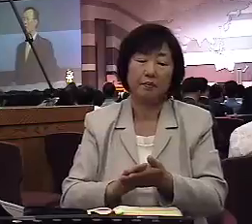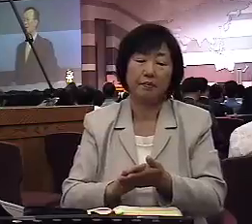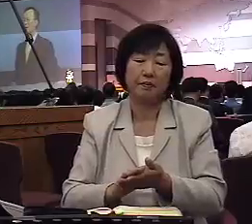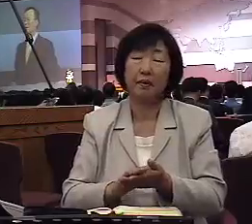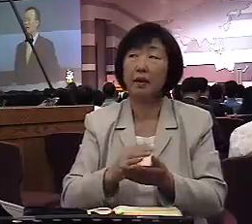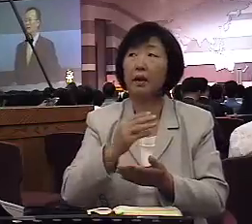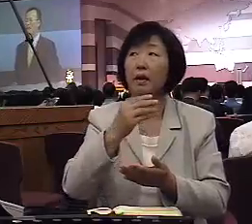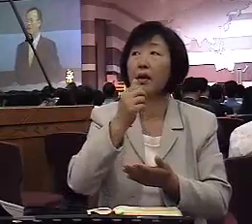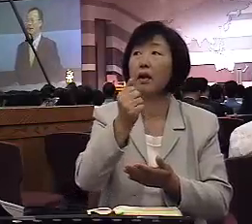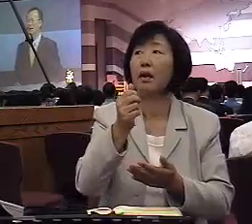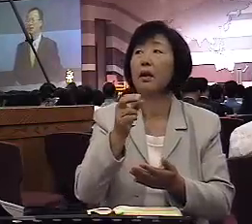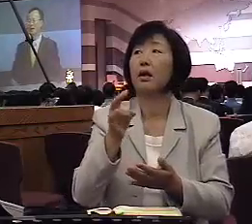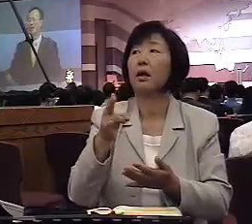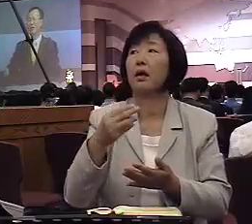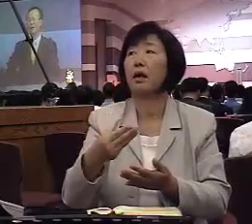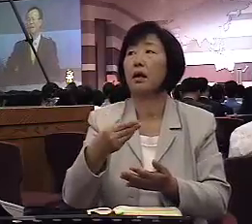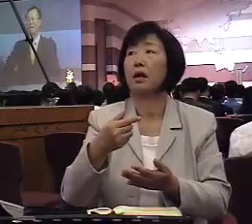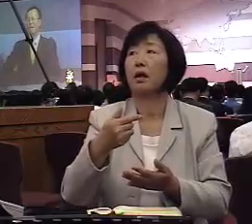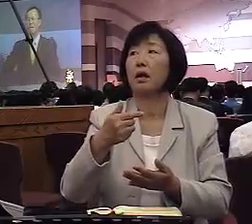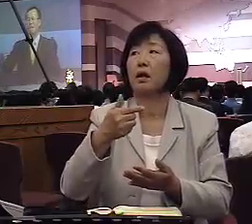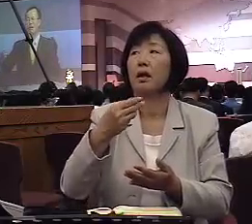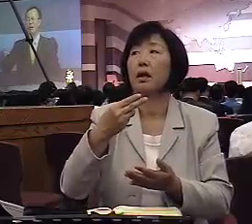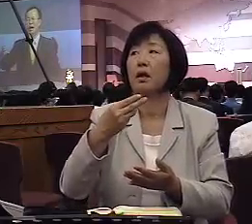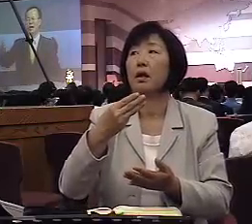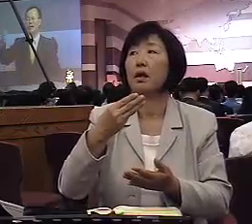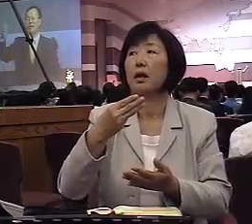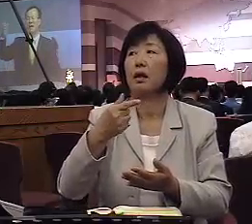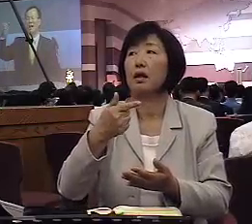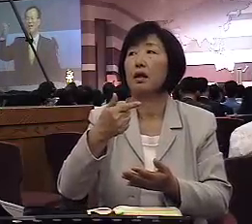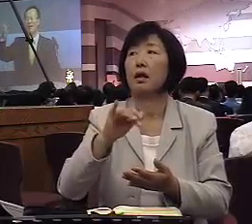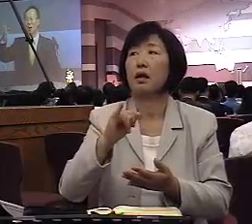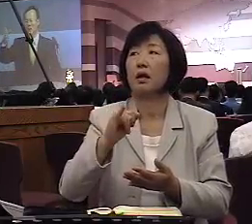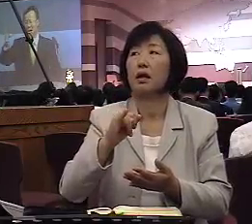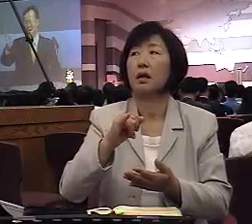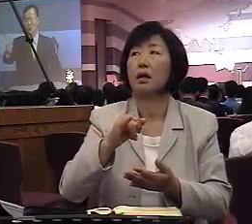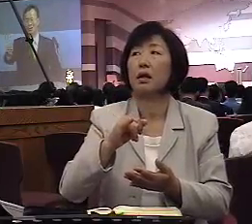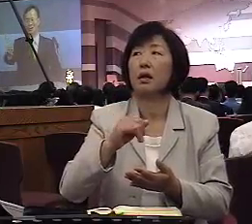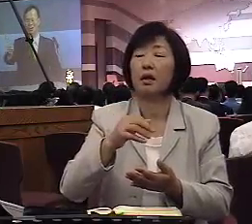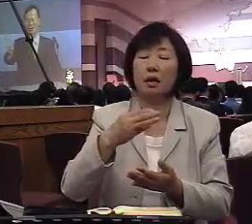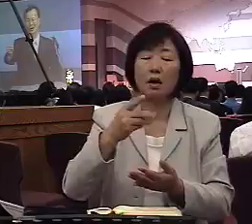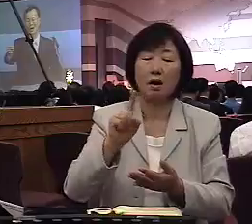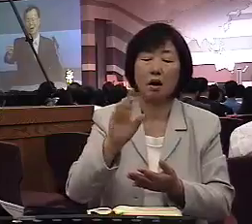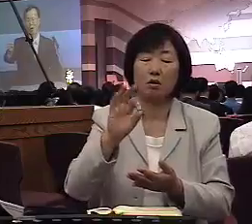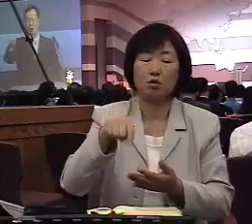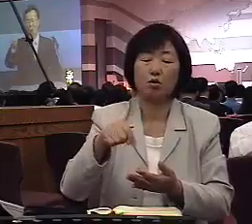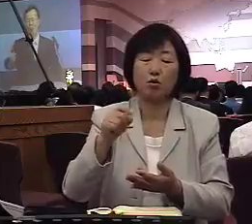헨리 나우엔 선생님, 하나님의 사랑이 역사하기 위해서